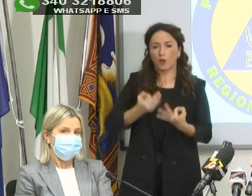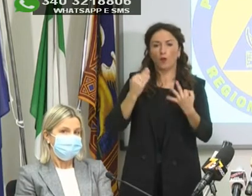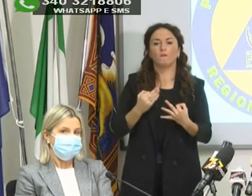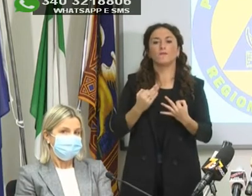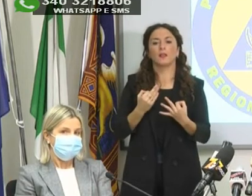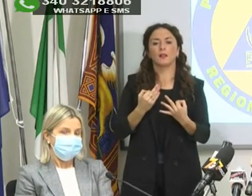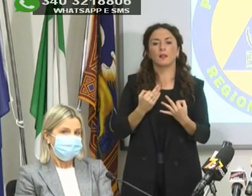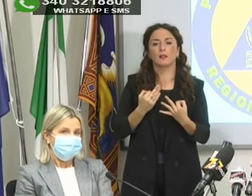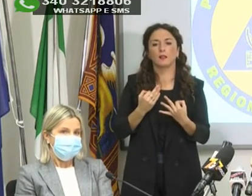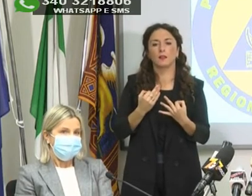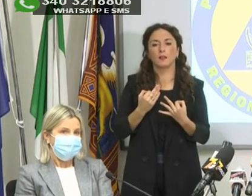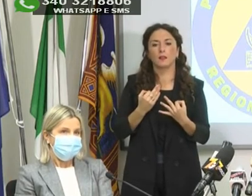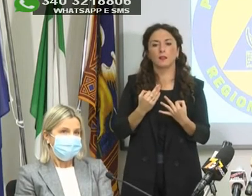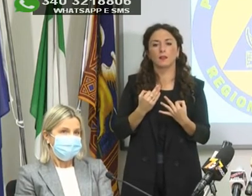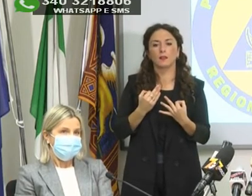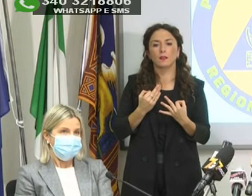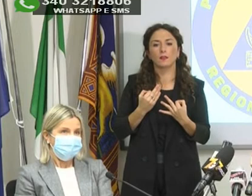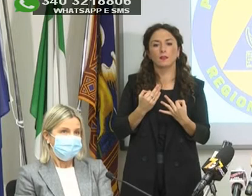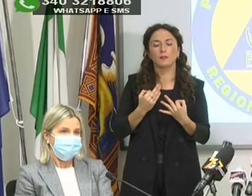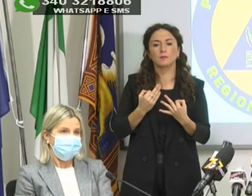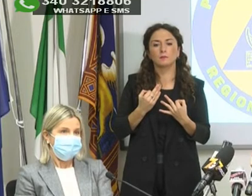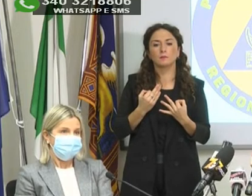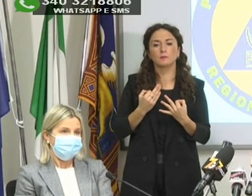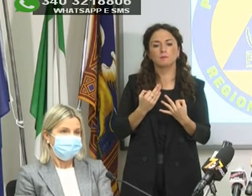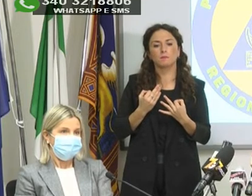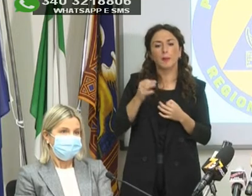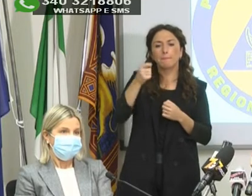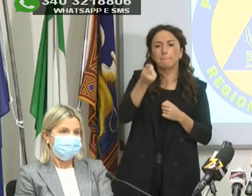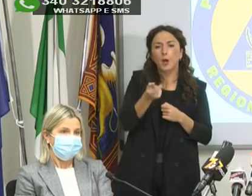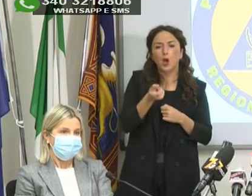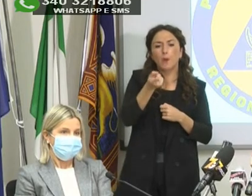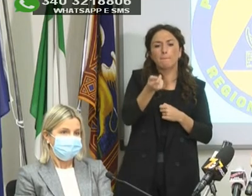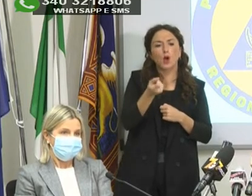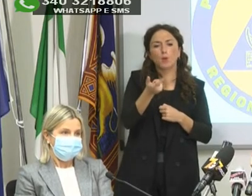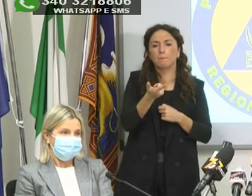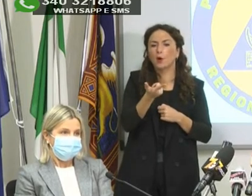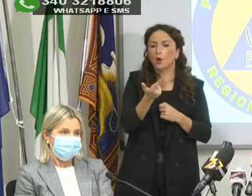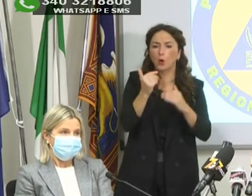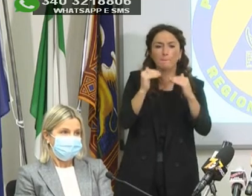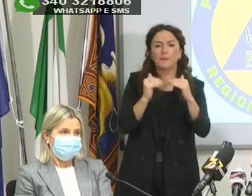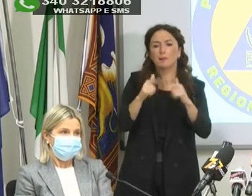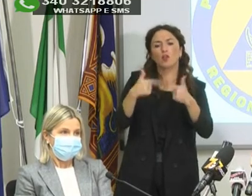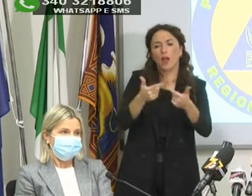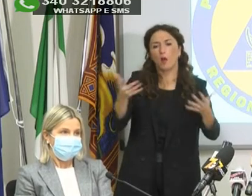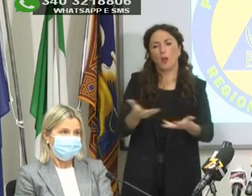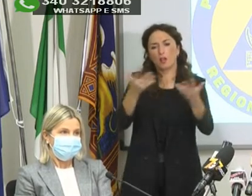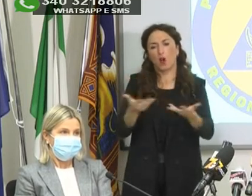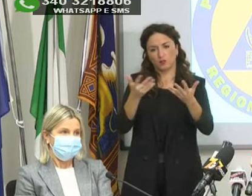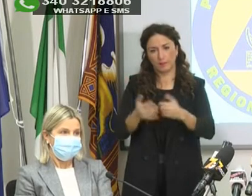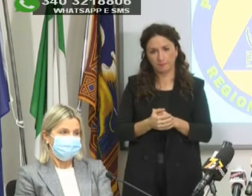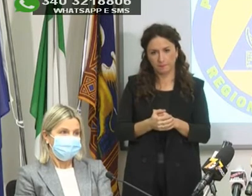una goccia d'acqua portata, come si dice da mia parte, con le orecchie, ti disseta. Punto.